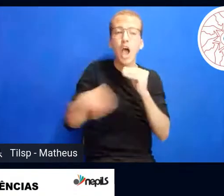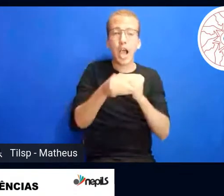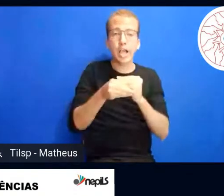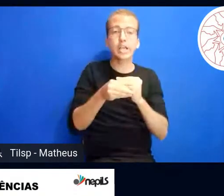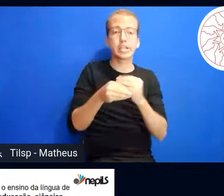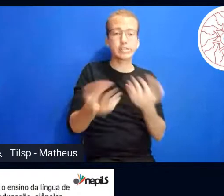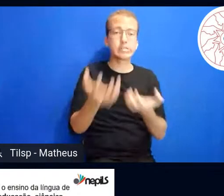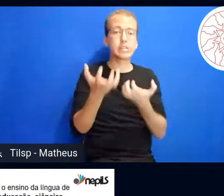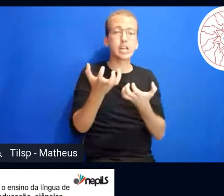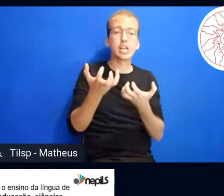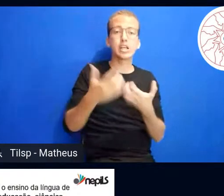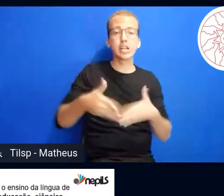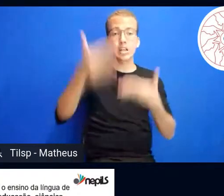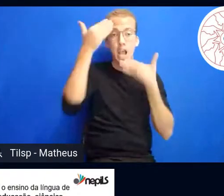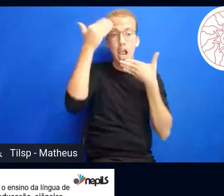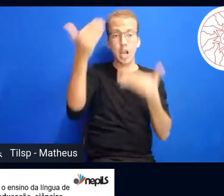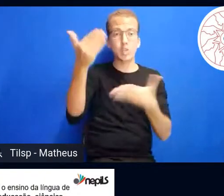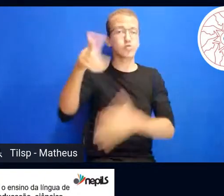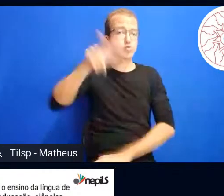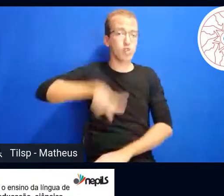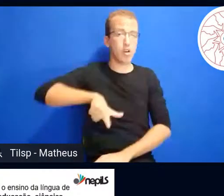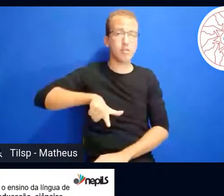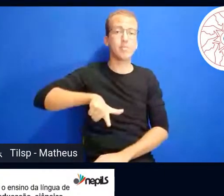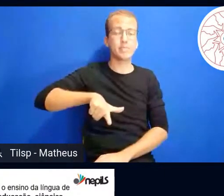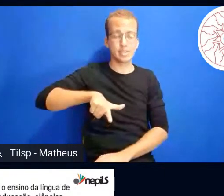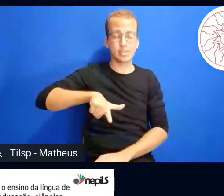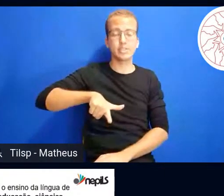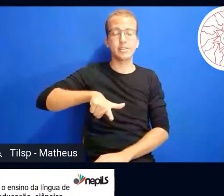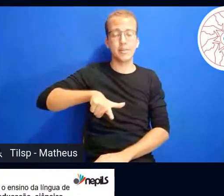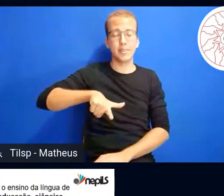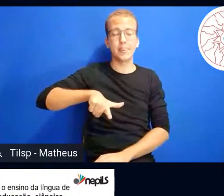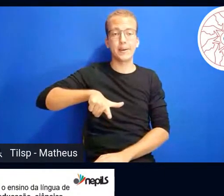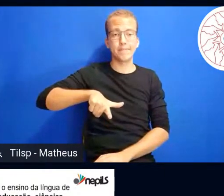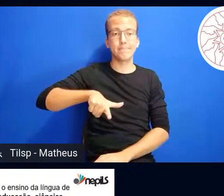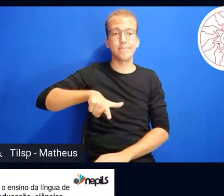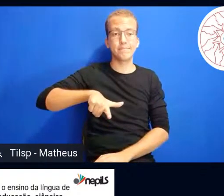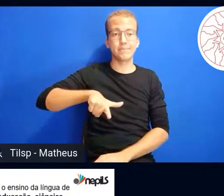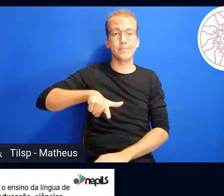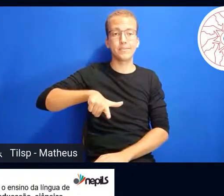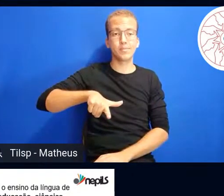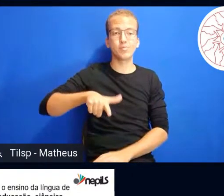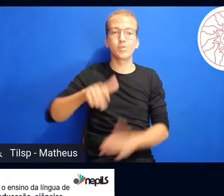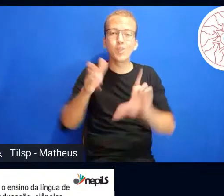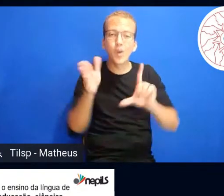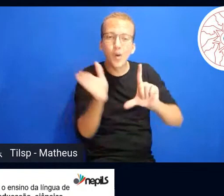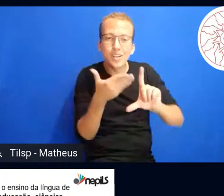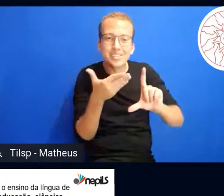agradecer mais uma vez, por favor, último slide.